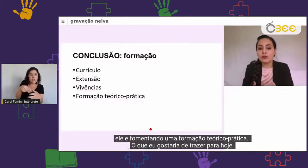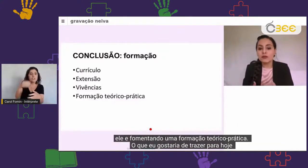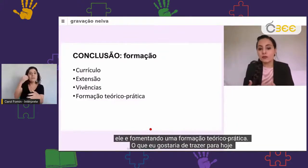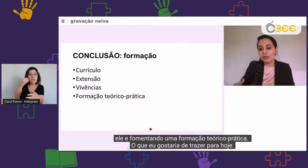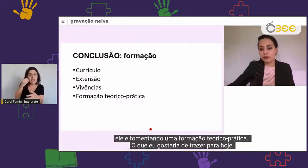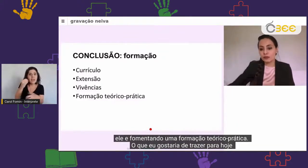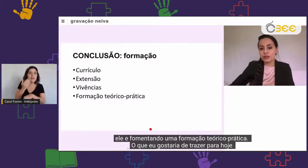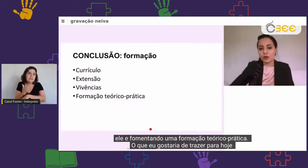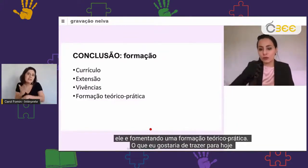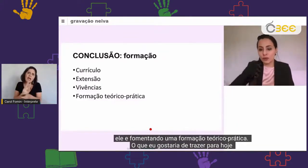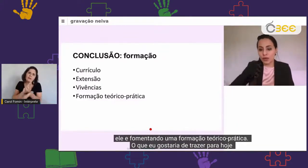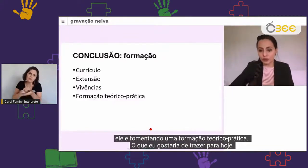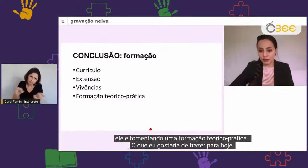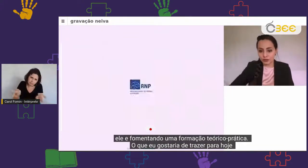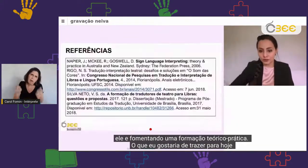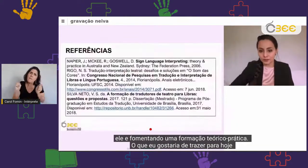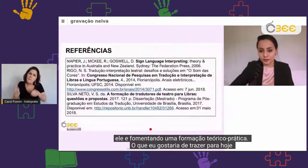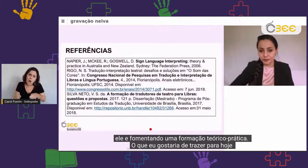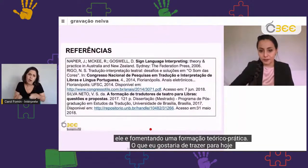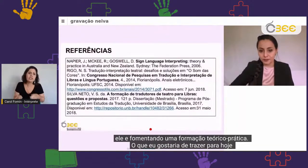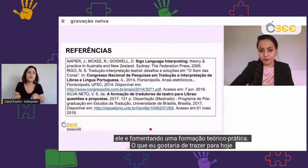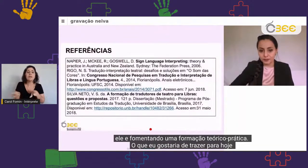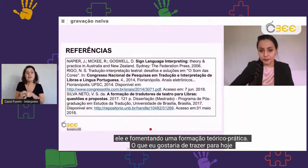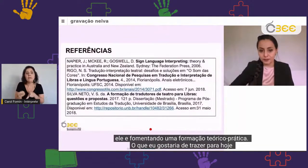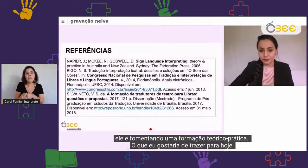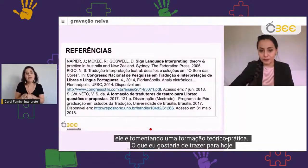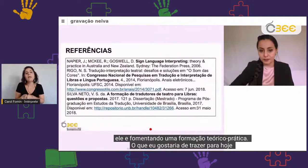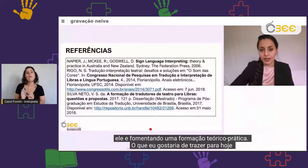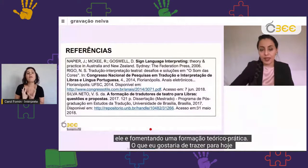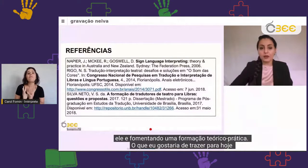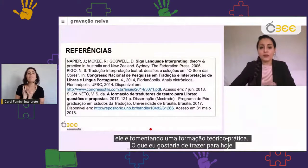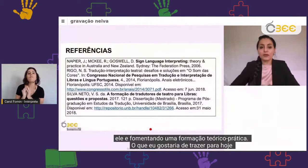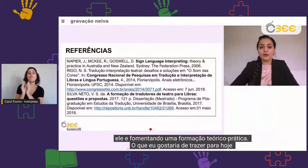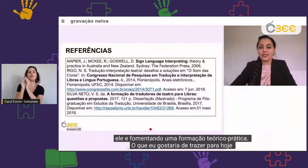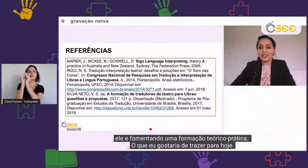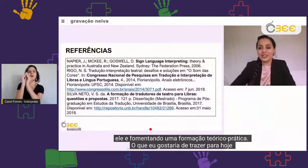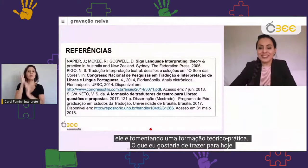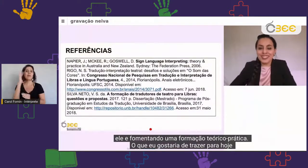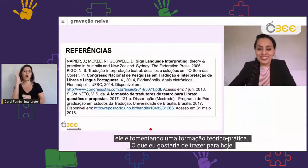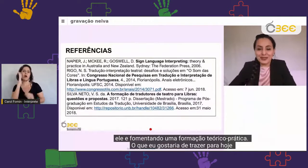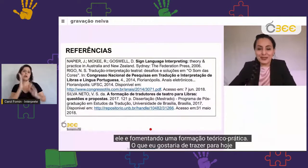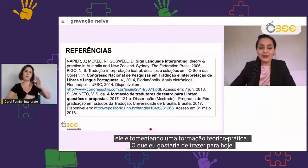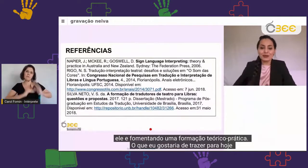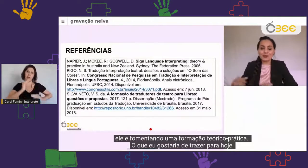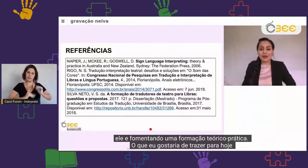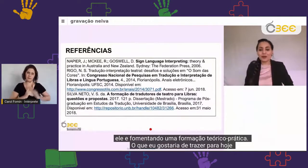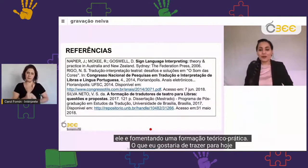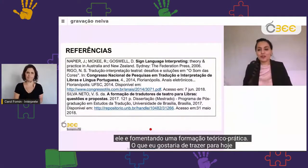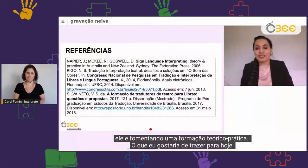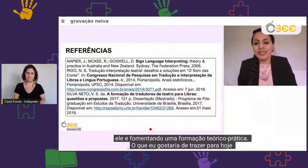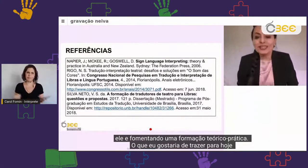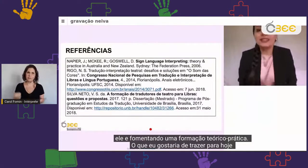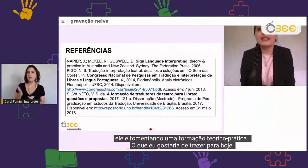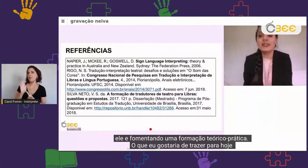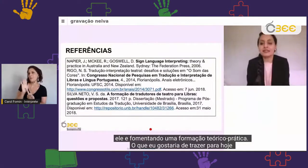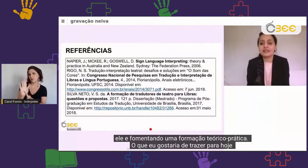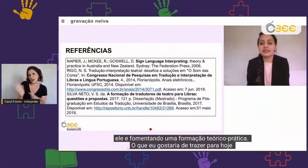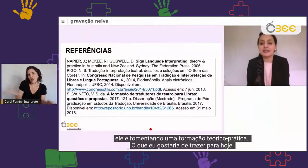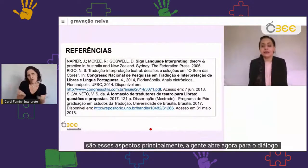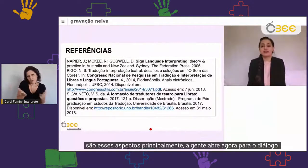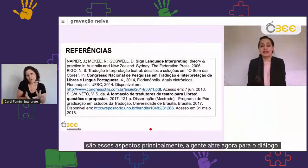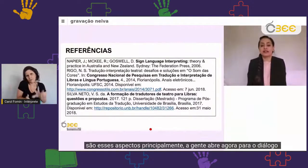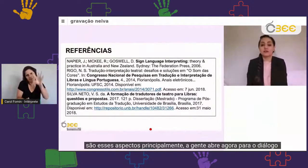e fomentando uma formação teórico-prática. O que eu gostaria de trazer, então, para hoje,